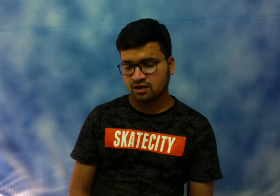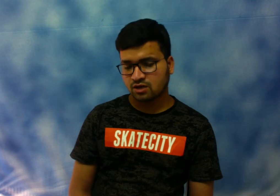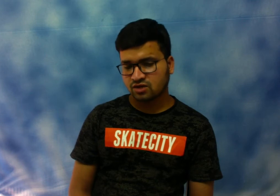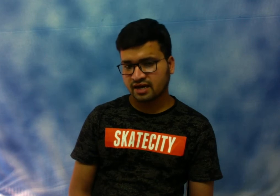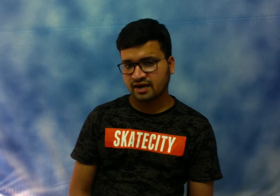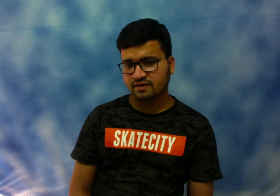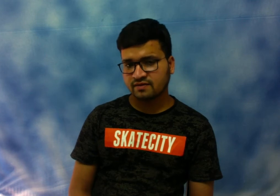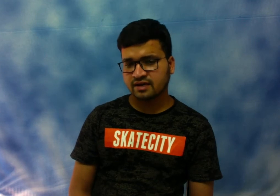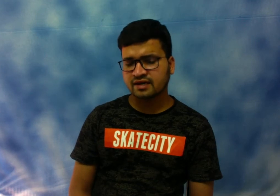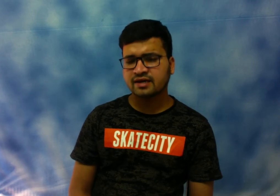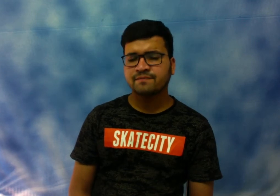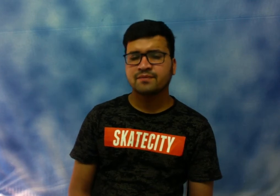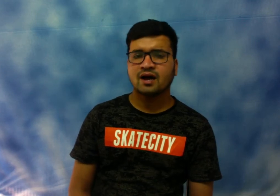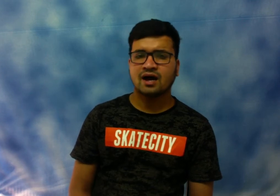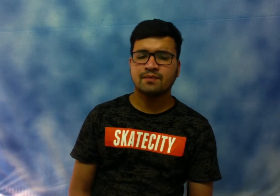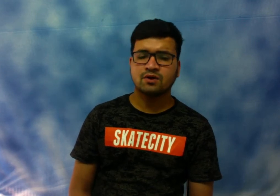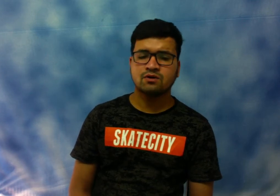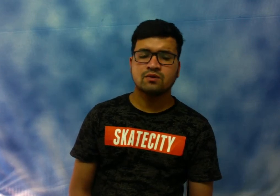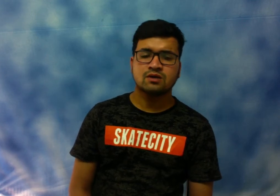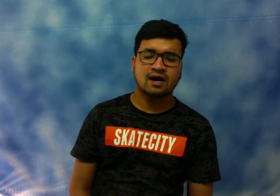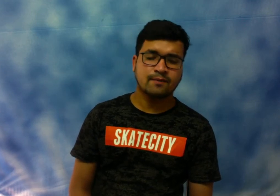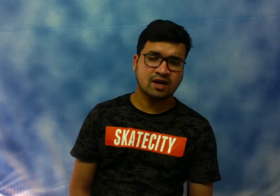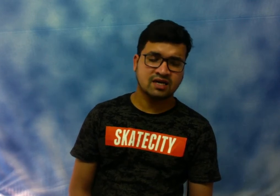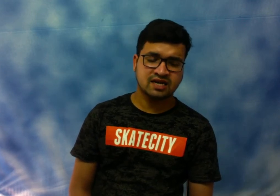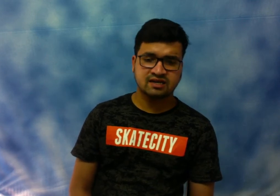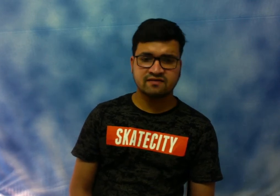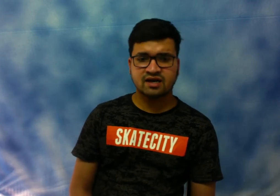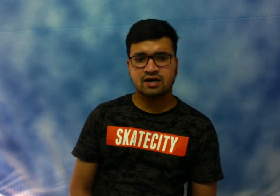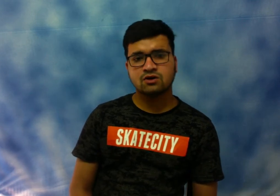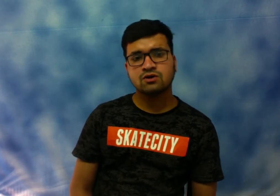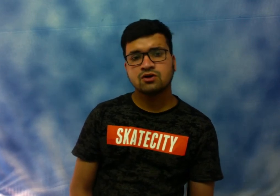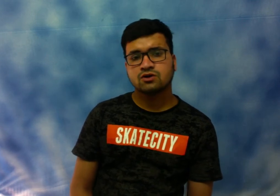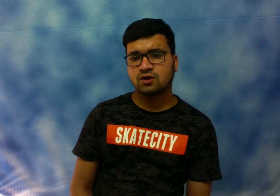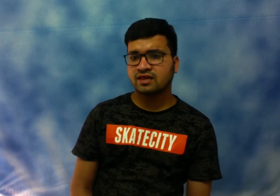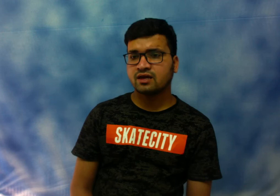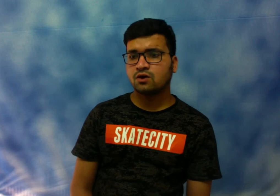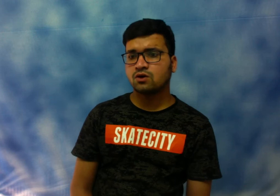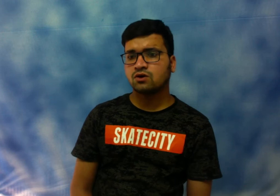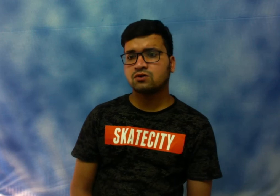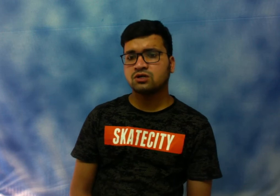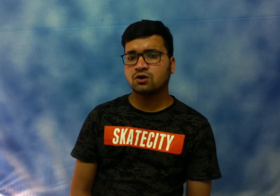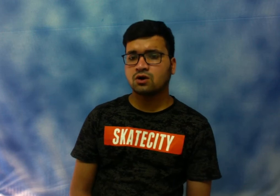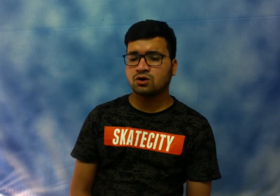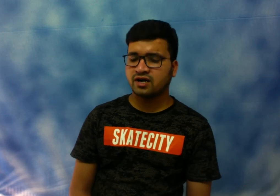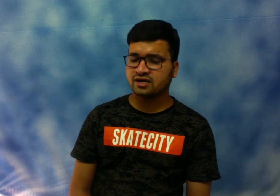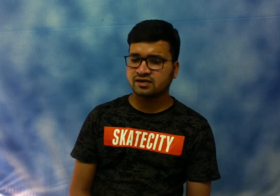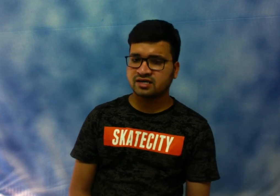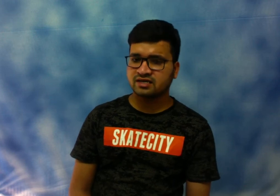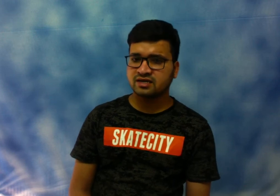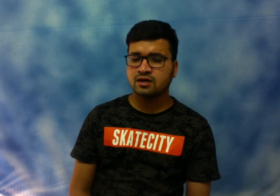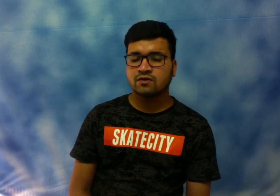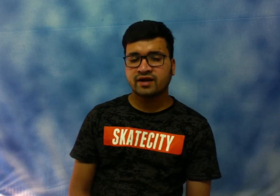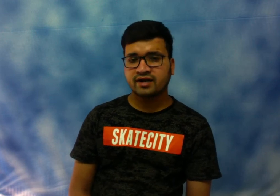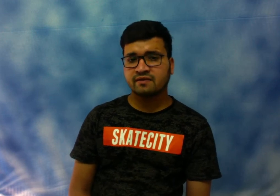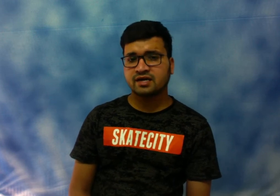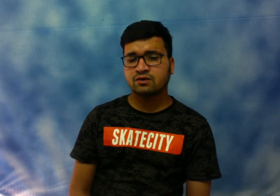तो कहने का मतलब यह है कि आपको अगर पुरानी चादरें वगैरह हो तो ऐसे लोगों को, उन लोगों को डोनेट कर देना चाहिए फेंकने की बजाय, क्योंकि